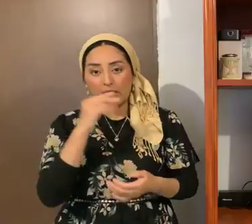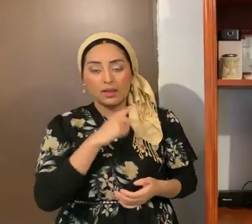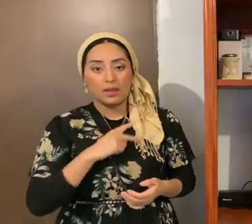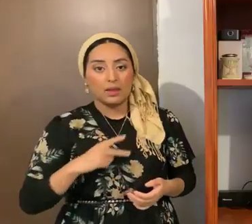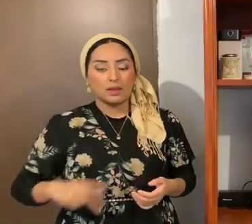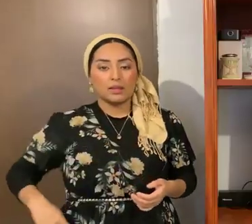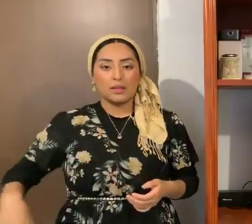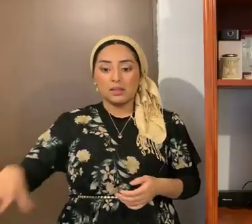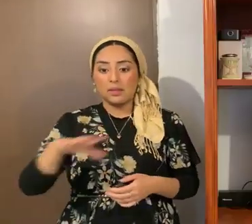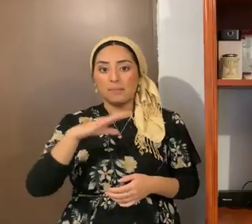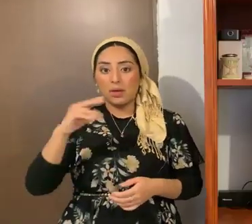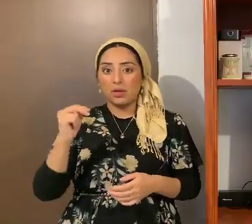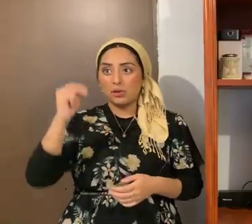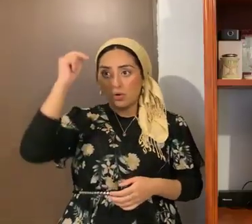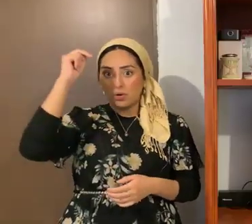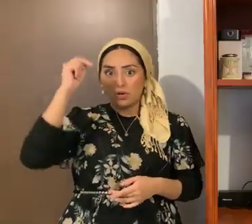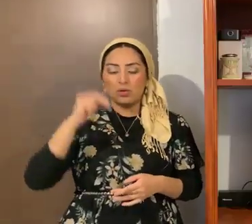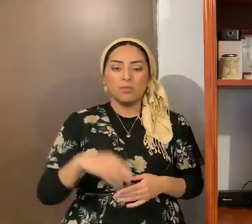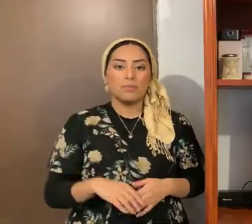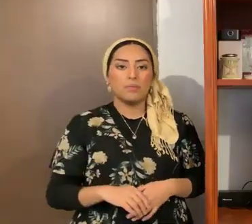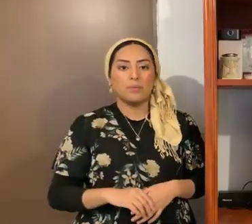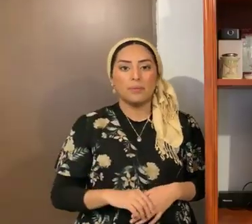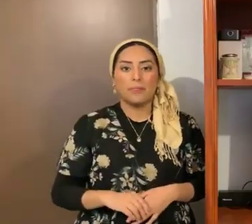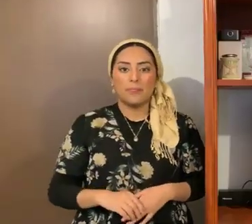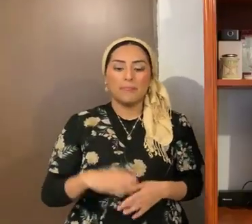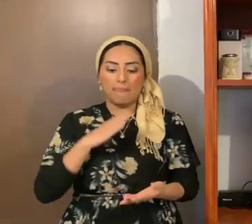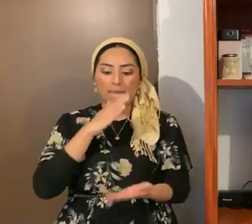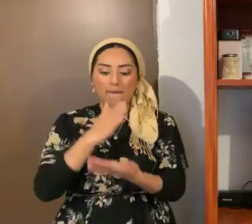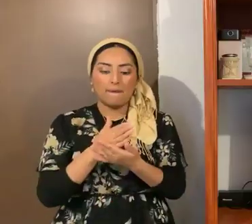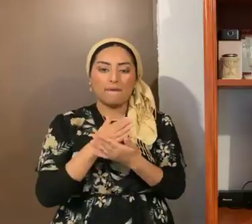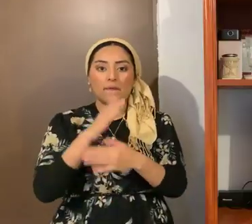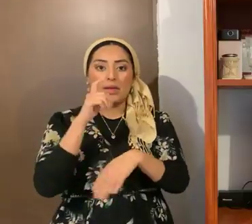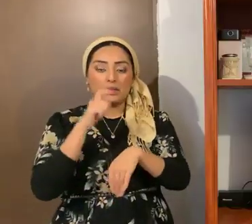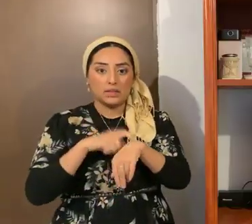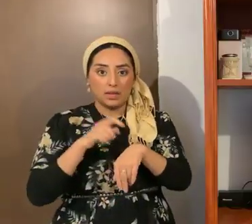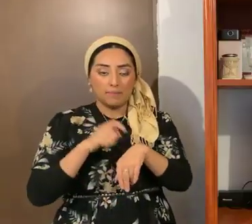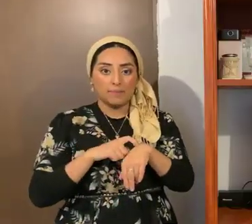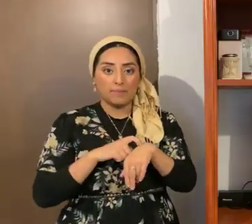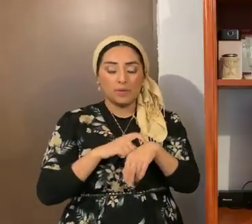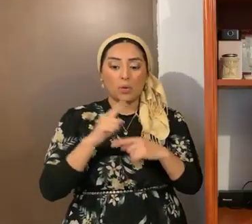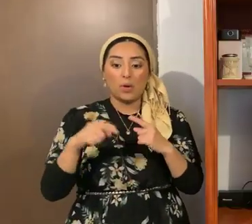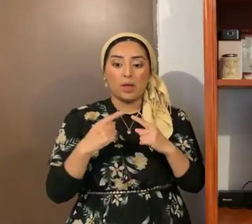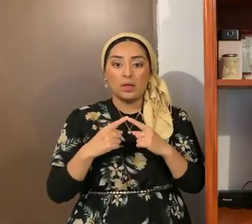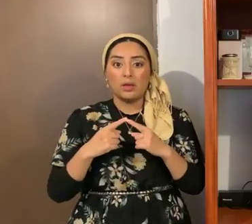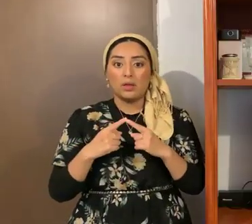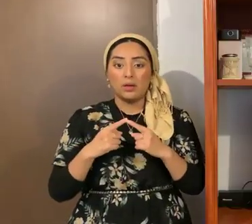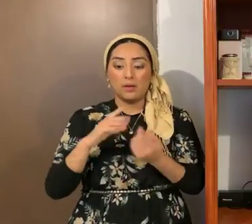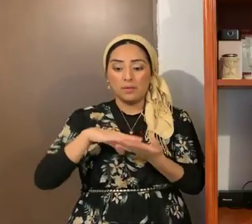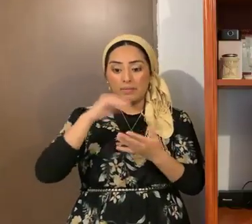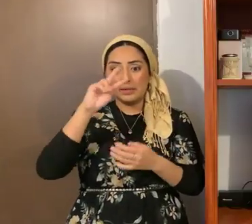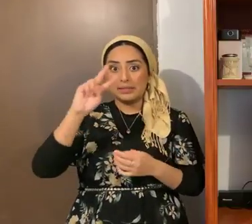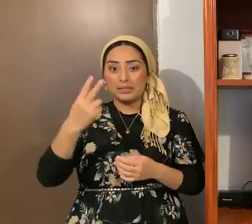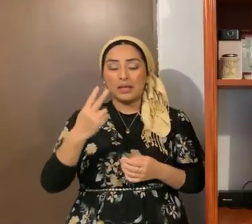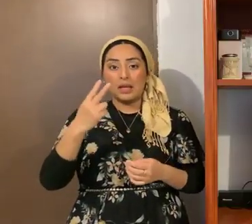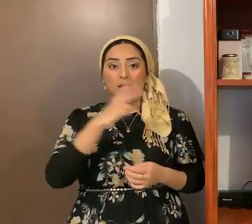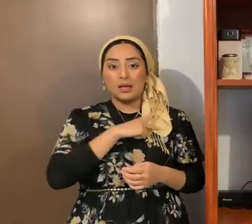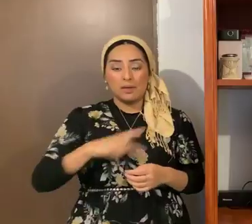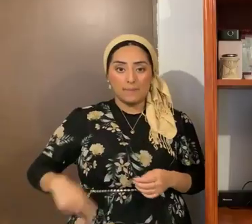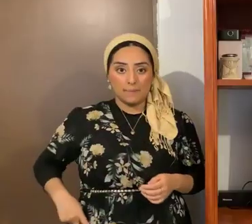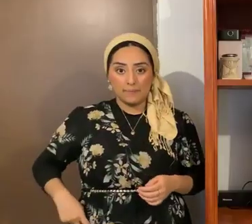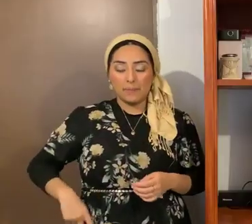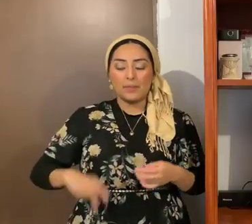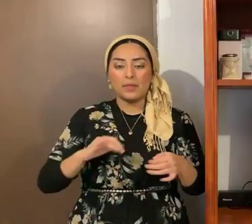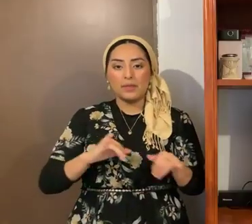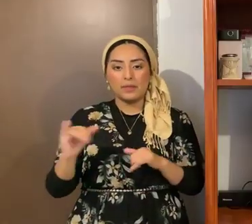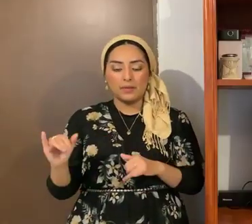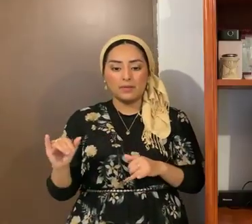del norte exiliado por los asirios. Y vamos a llegar al momento también en que, cuando sigamos estudiando Segunda de Reyes,